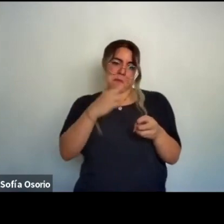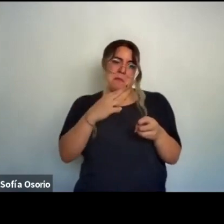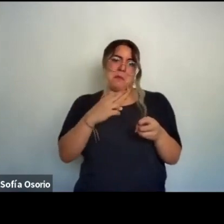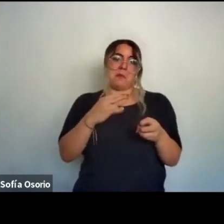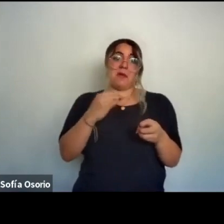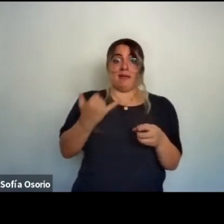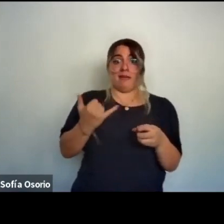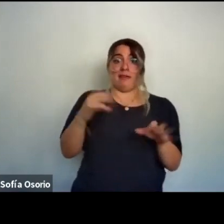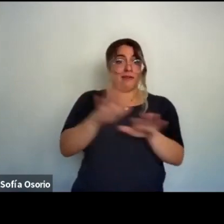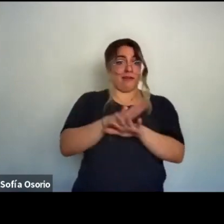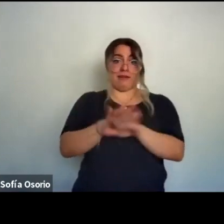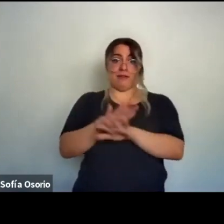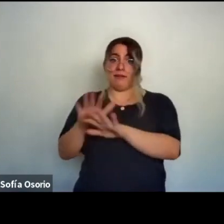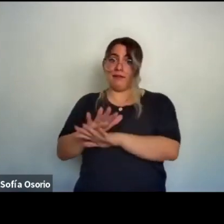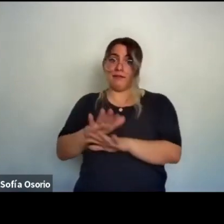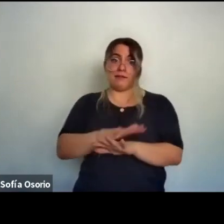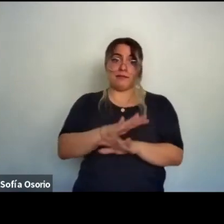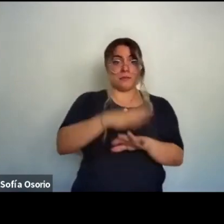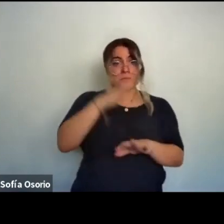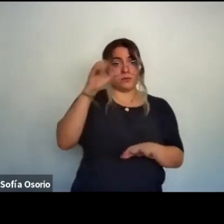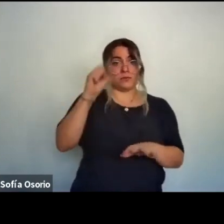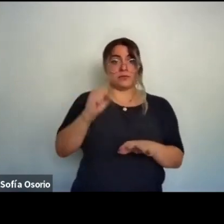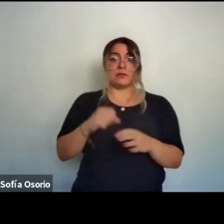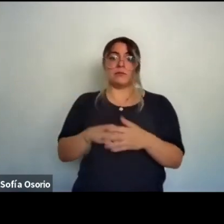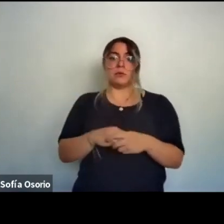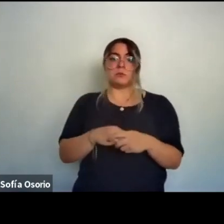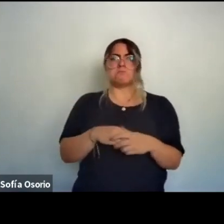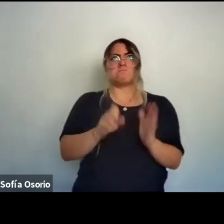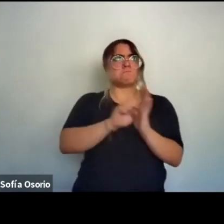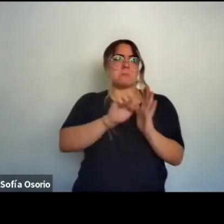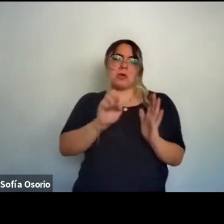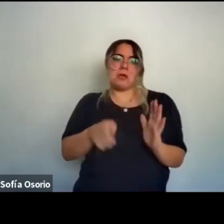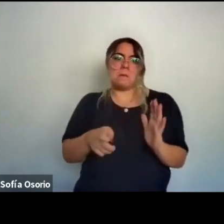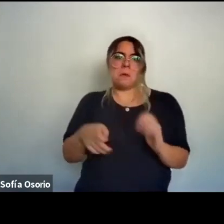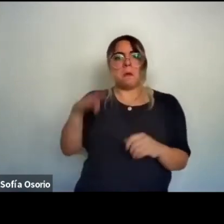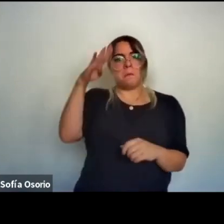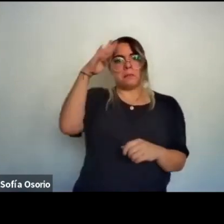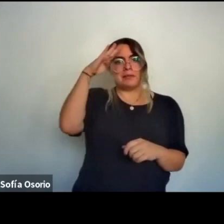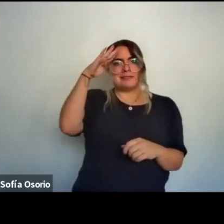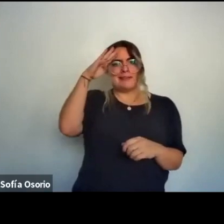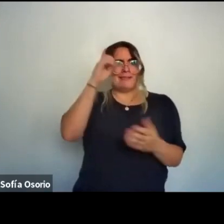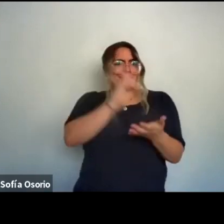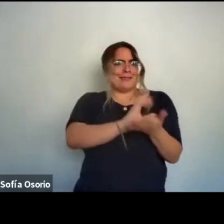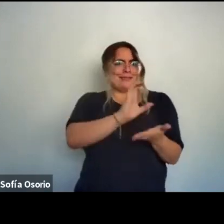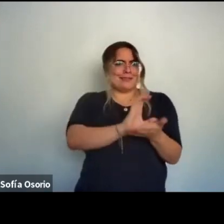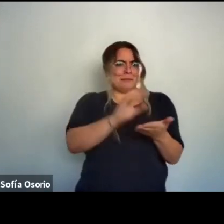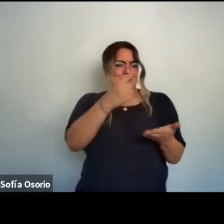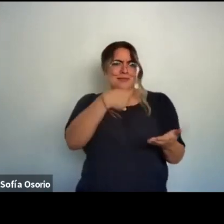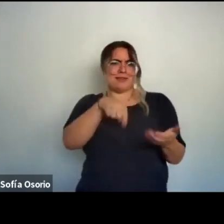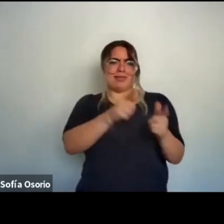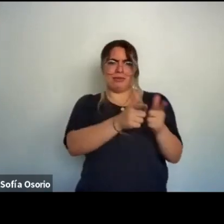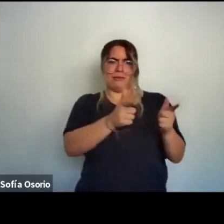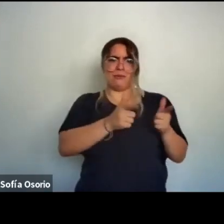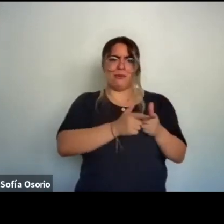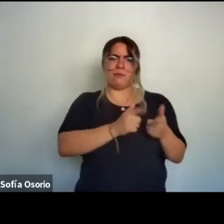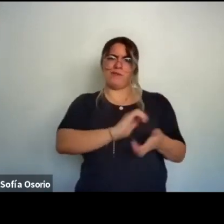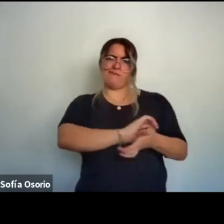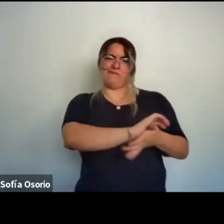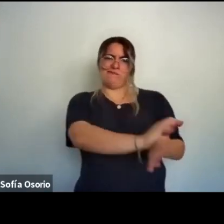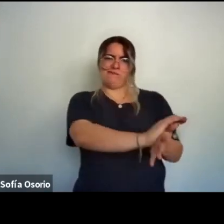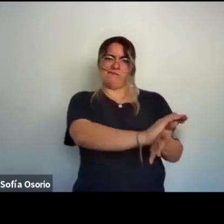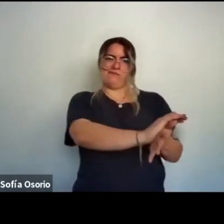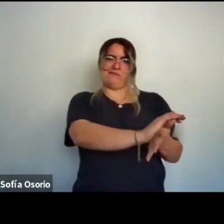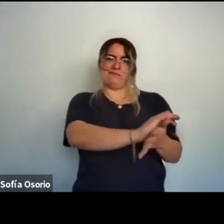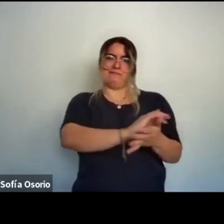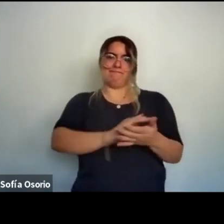tiene que ver con esto, ¿no? O sea, por ejemplo, pensar a los discapacitados como un grupo oprimido, y si vivimos